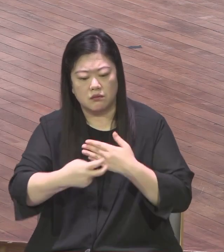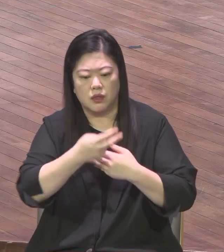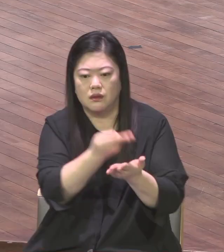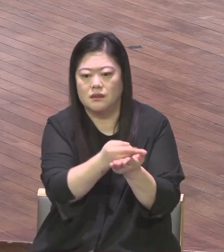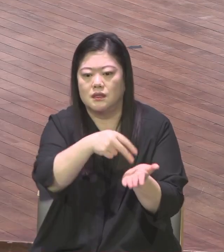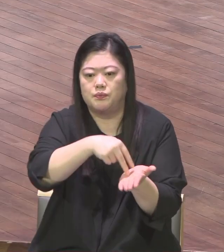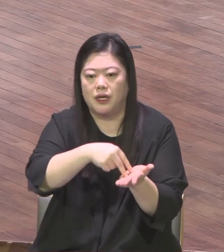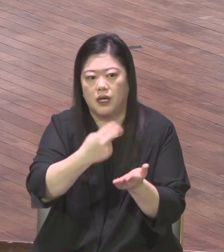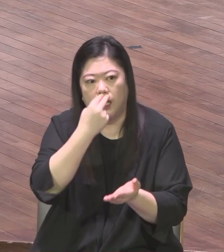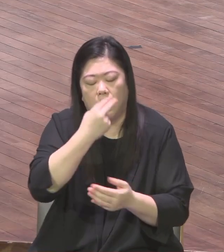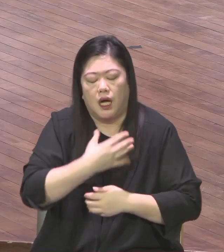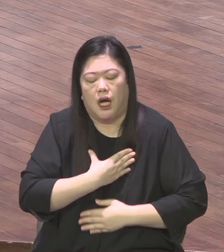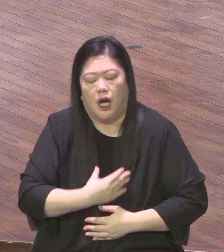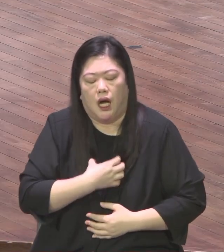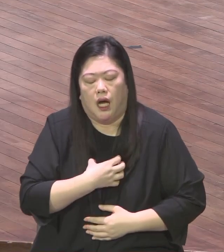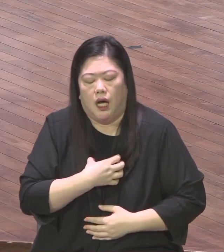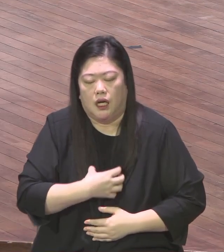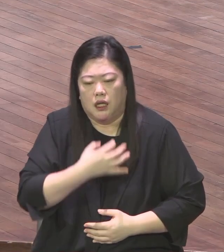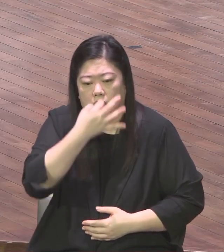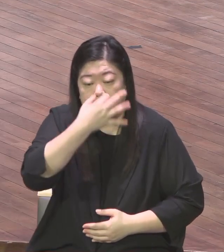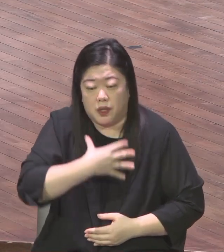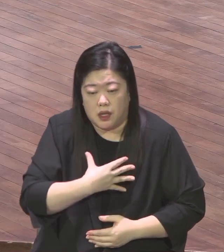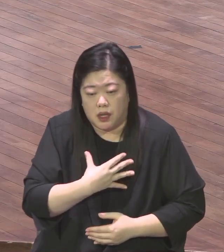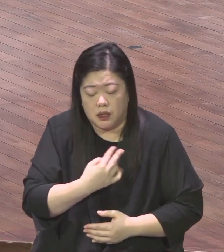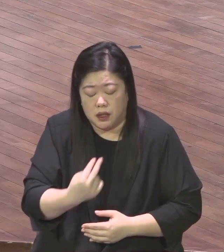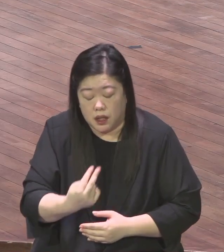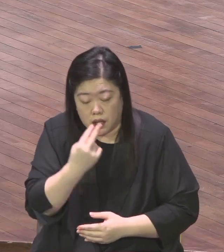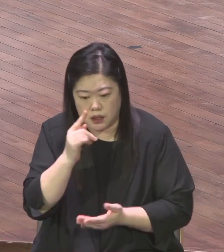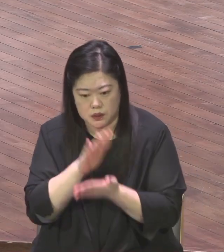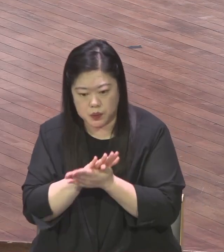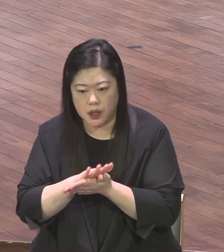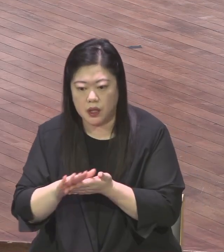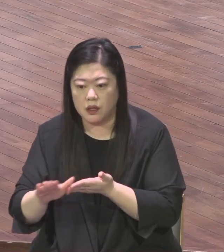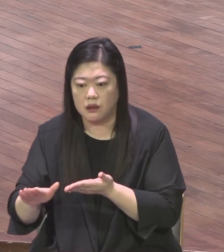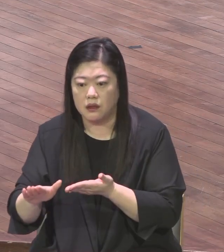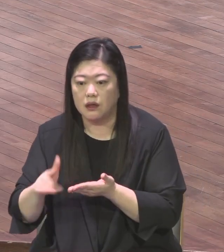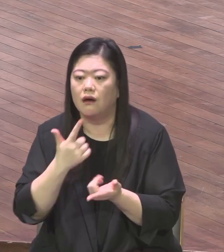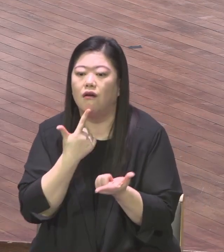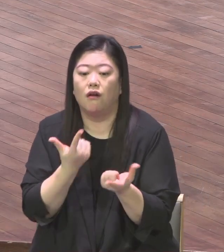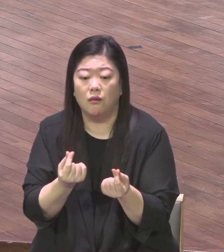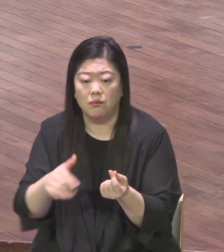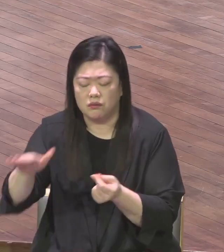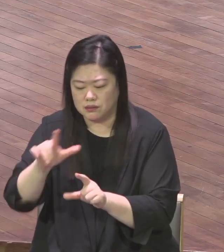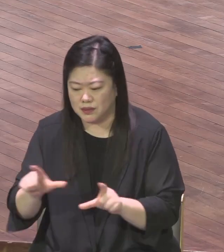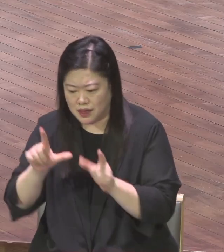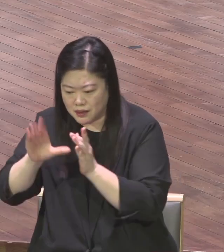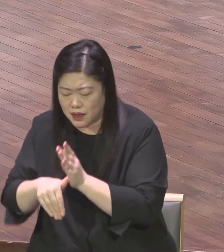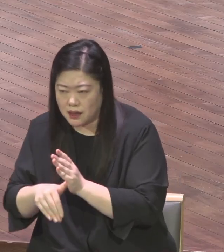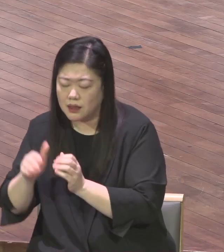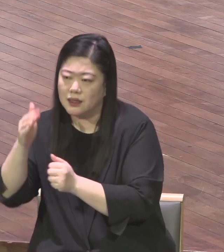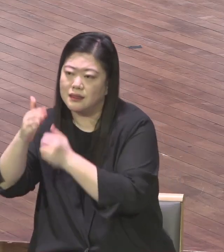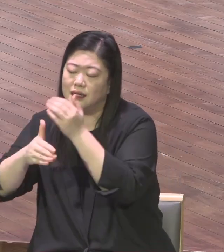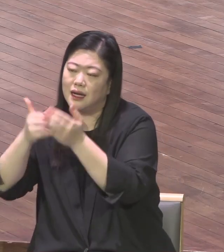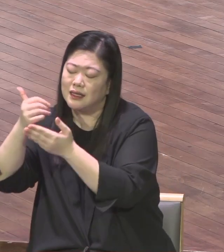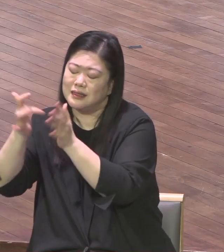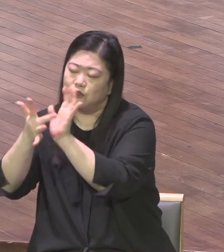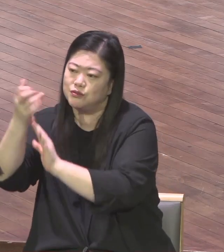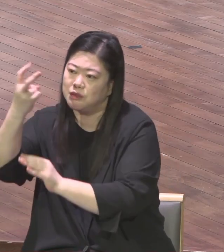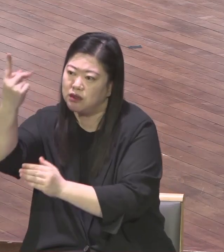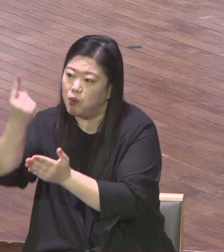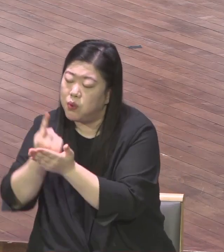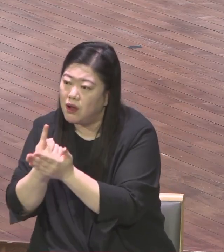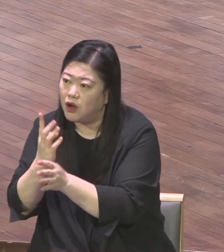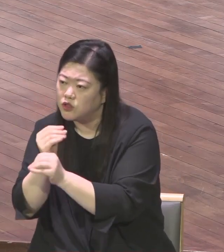않는다. 교회 안에서도 모든 갈등 요소가 사라져 버리지요. 시한부 인생인데 뭘 시비